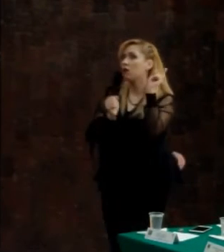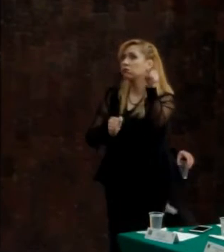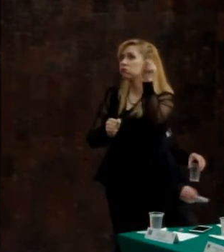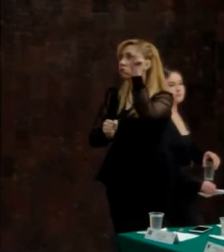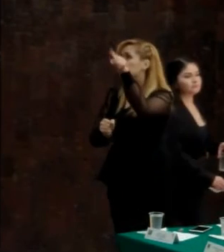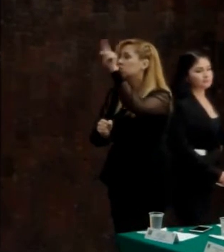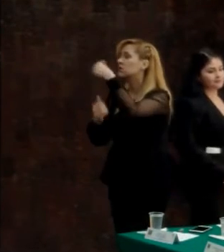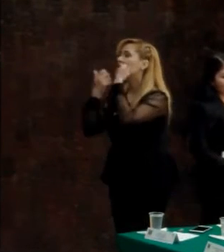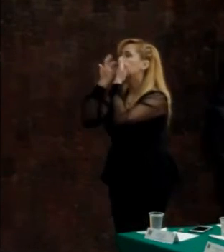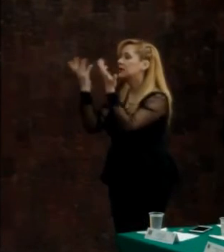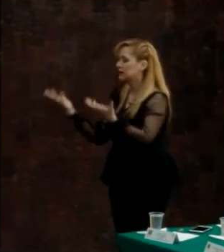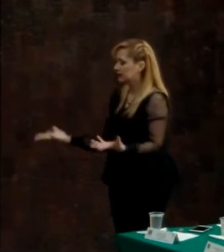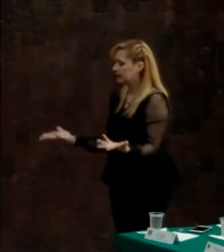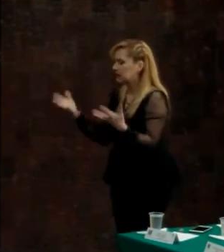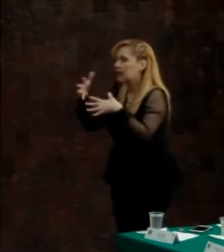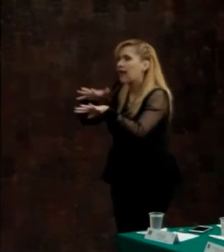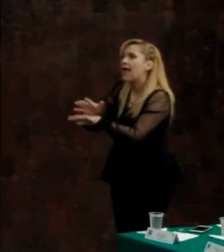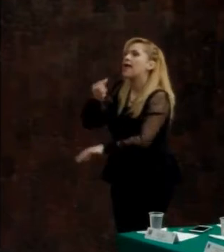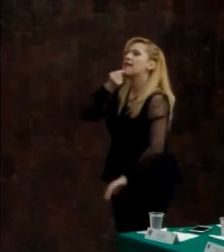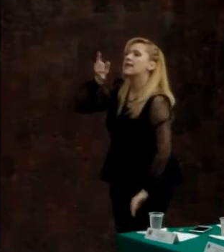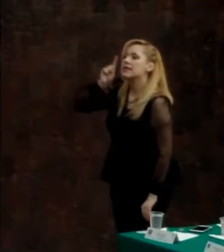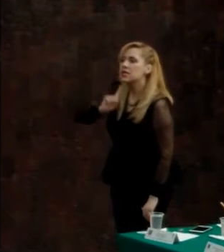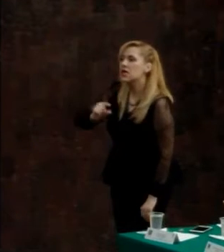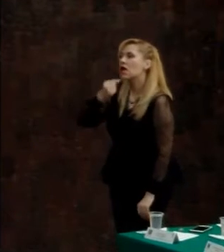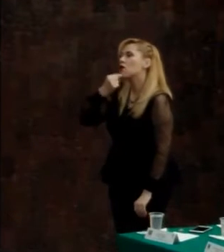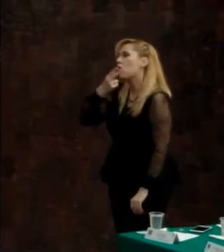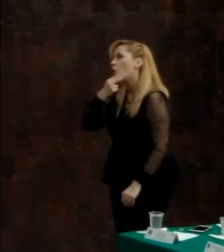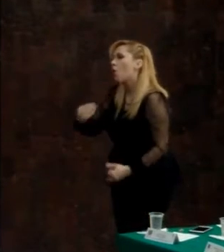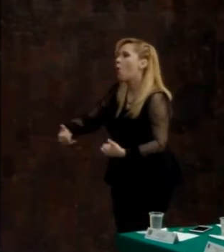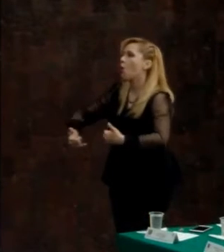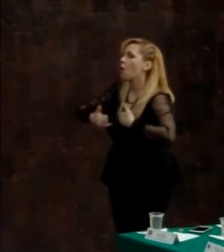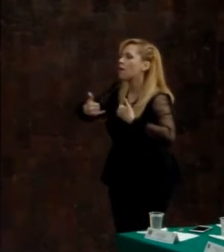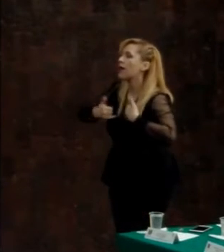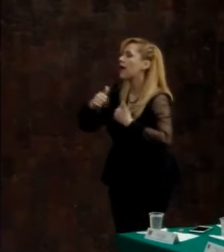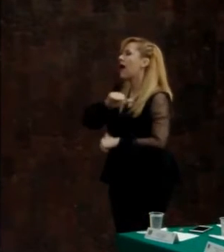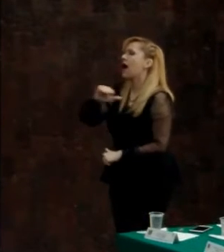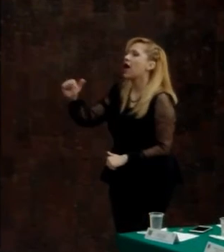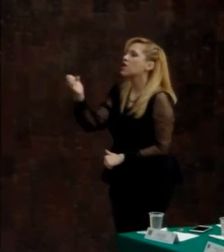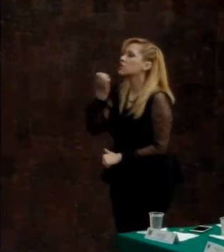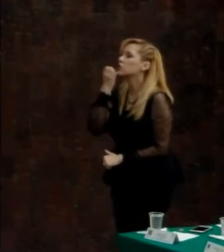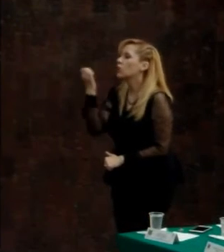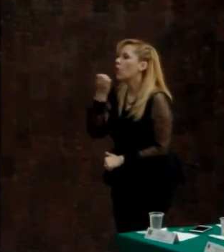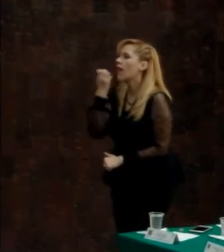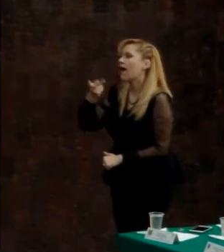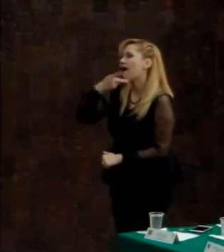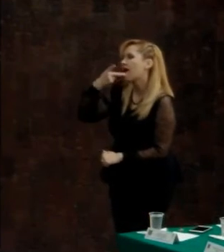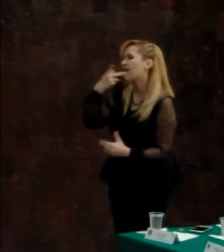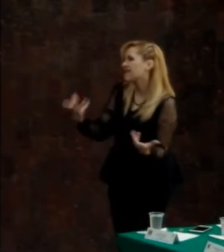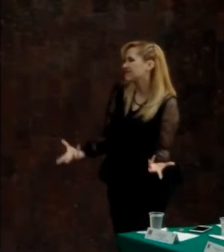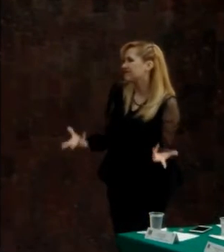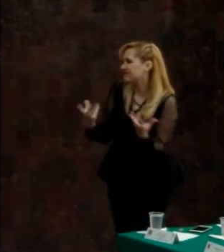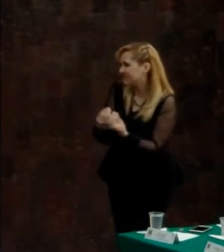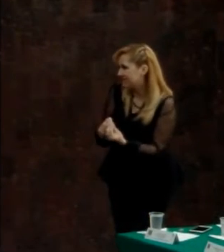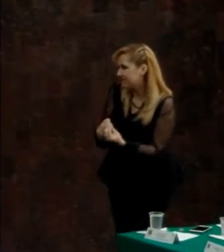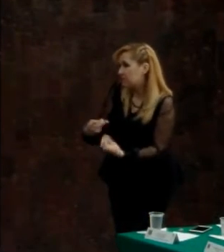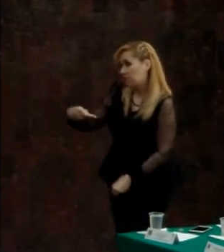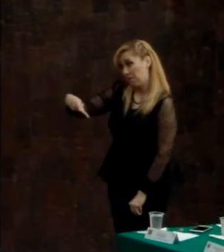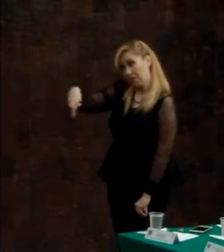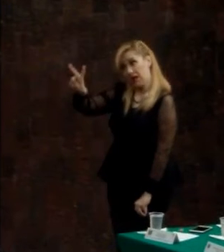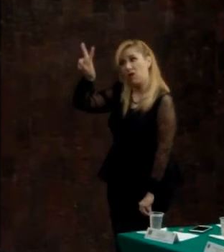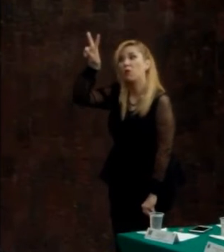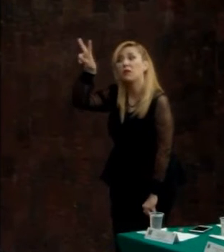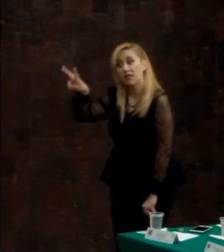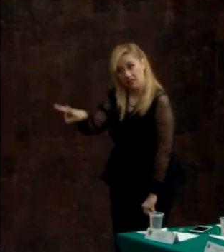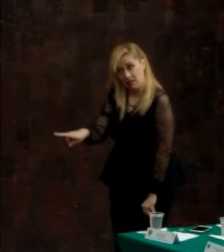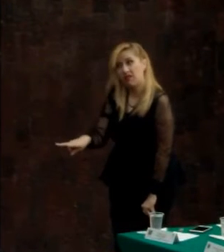de integrar a las niñas, niños y jóvenes en las escuelas regulares. Pero la realidad